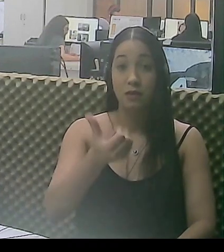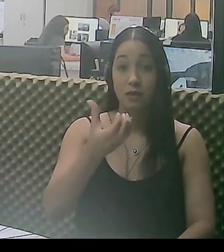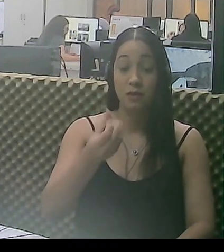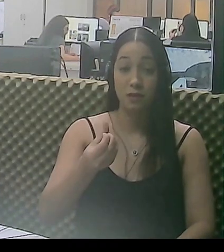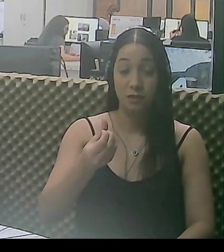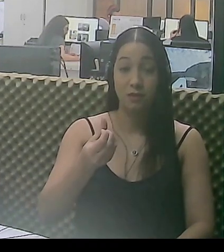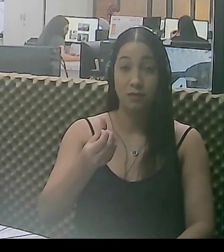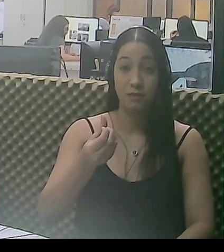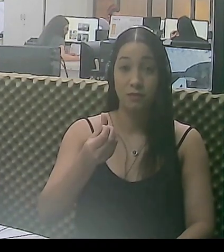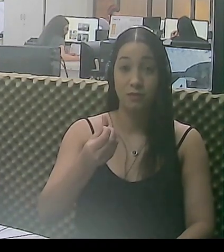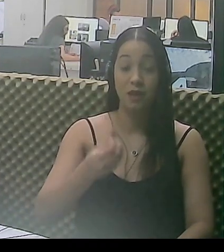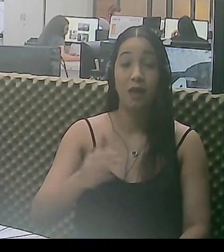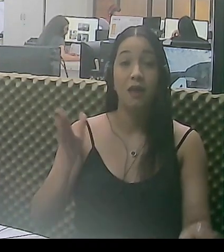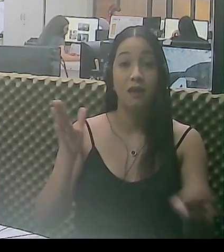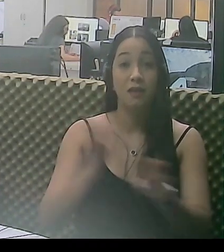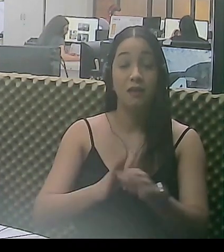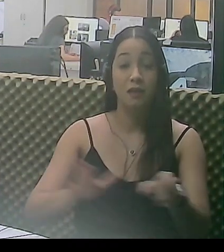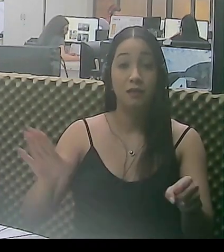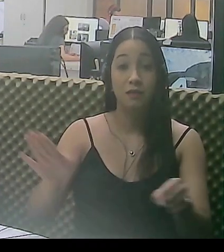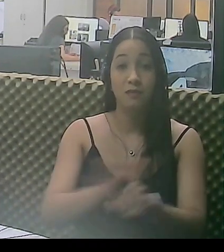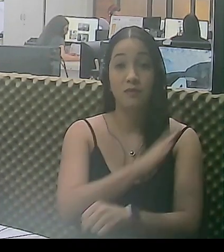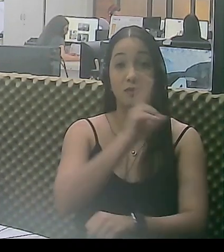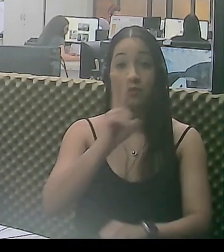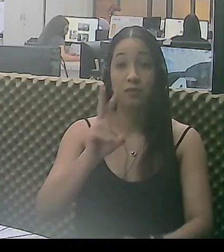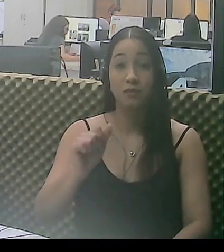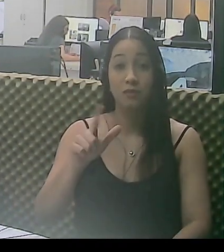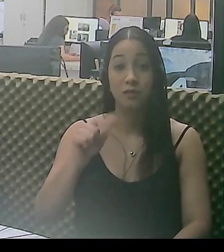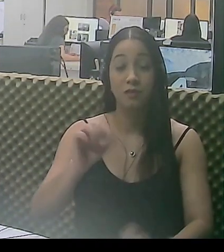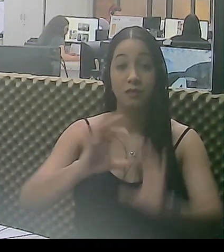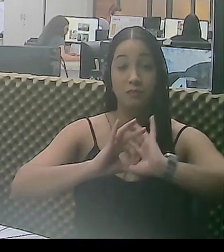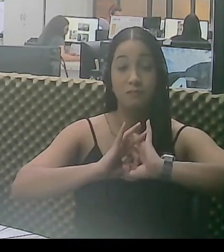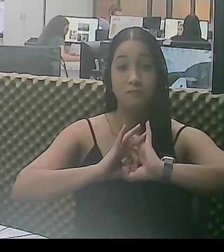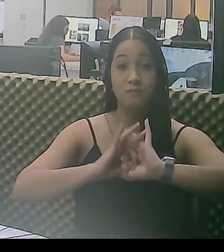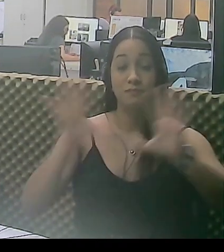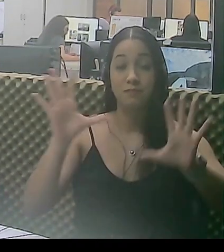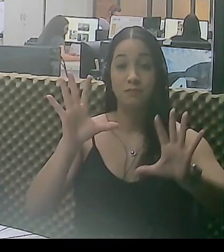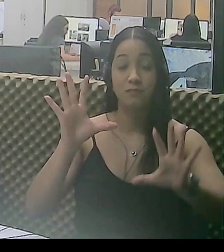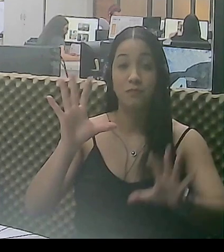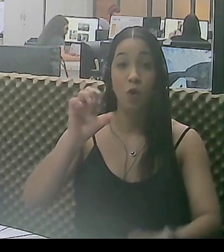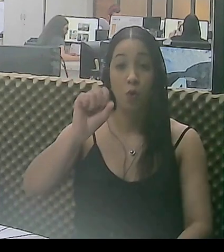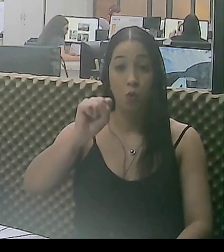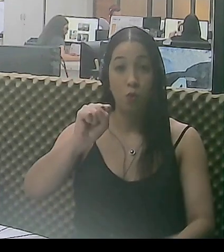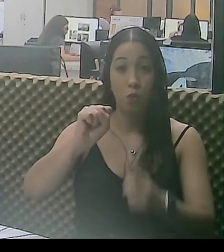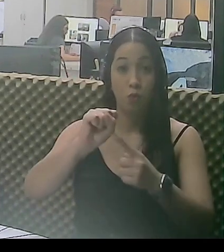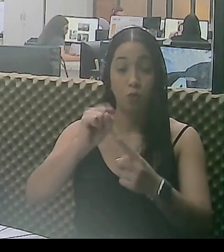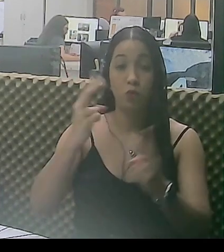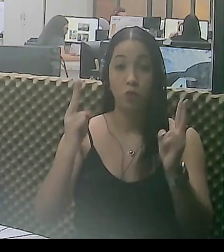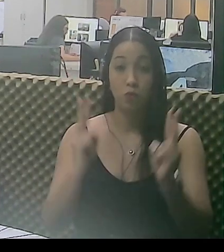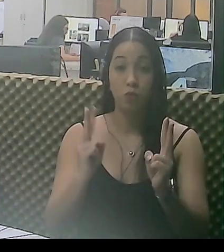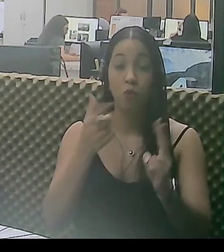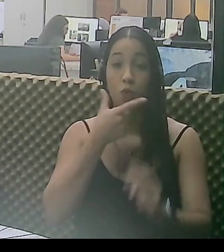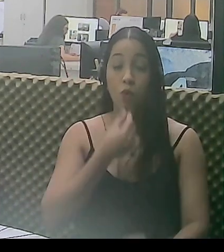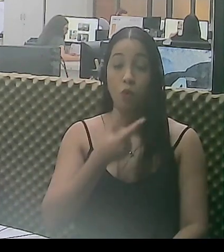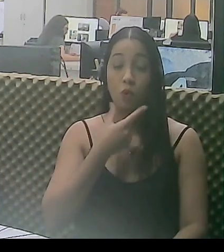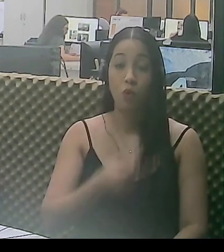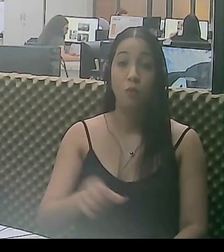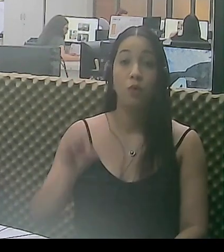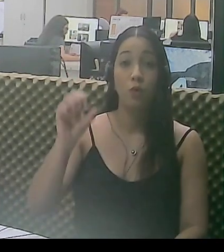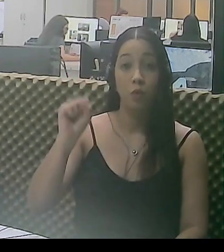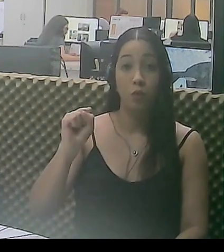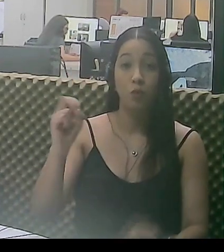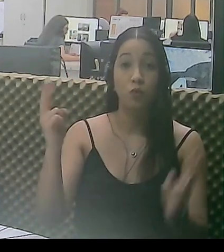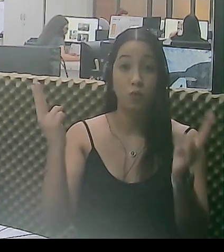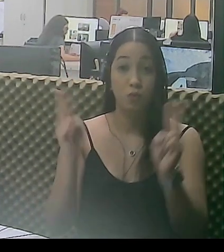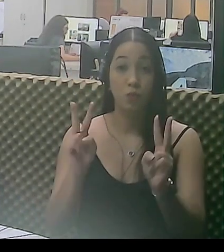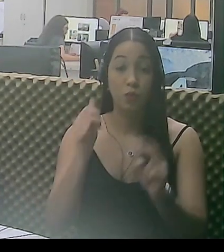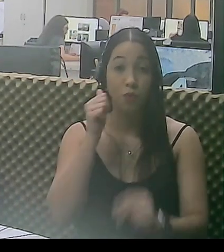anos e seguirão até o preenchimento de todas as vagas disponibilizadas sendo 8 para duplas masculinas e outras oito para